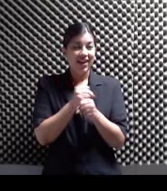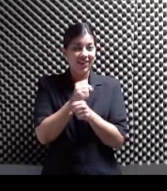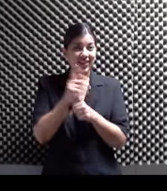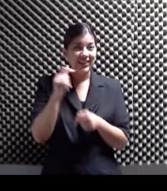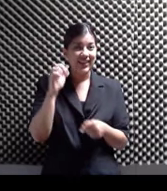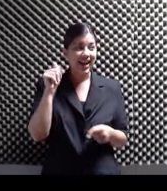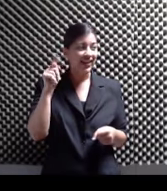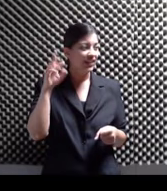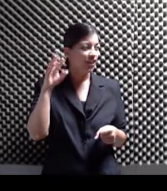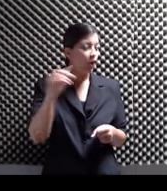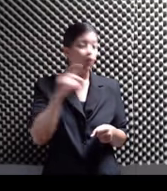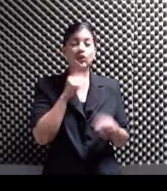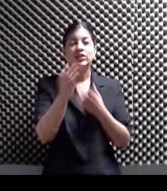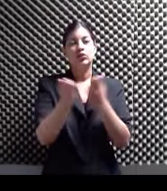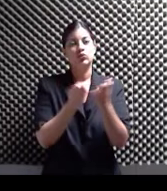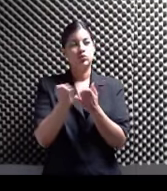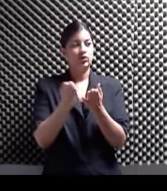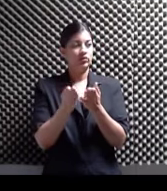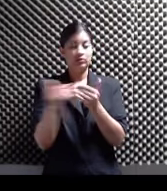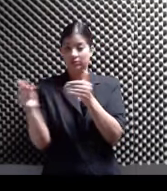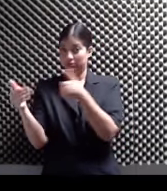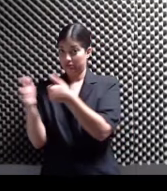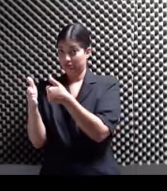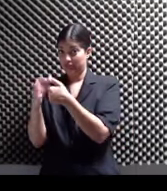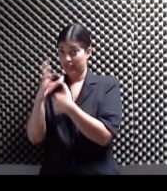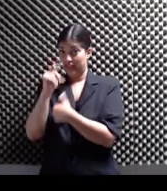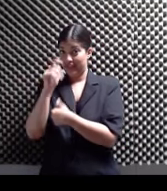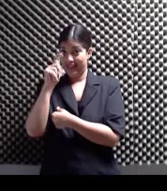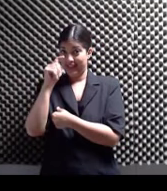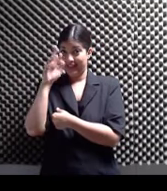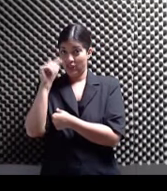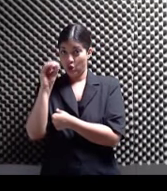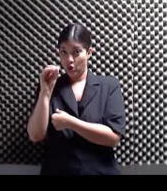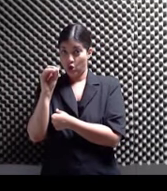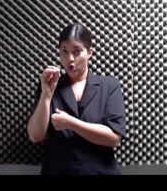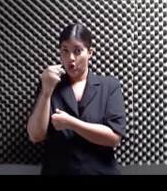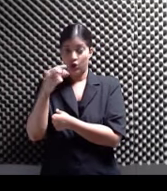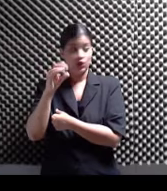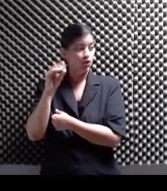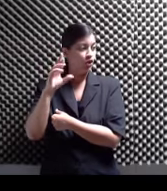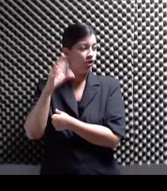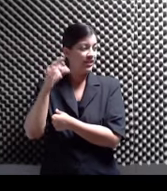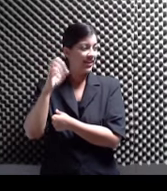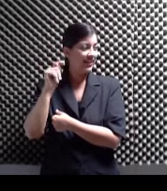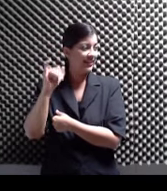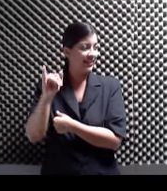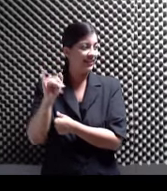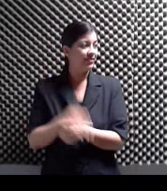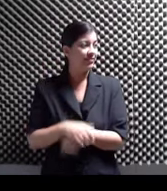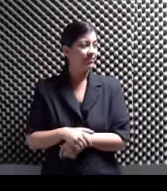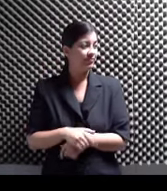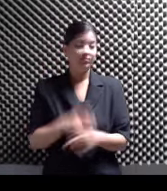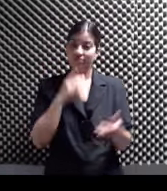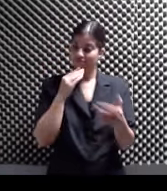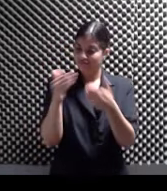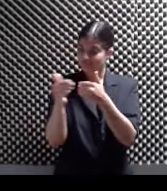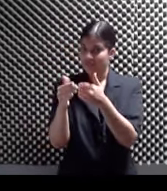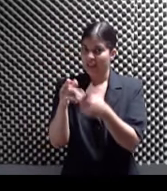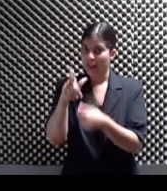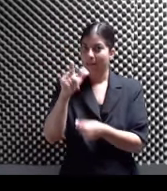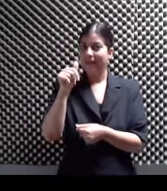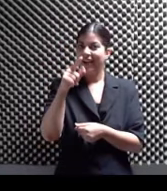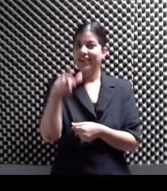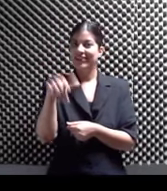Polo. Sí. El Teatro del Yeti. Un nuevo espacio. En la parte de abajo del Teatro del Yeti. Al lado de Plaza 20. Allí. Exacto. Ahí